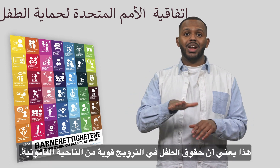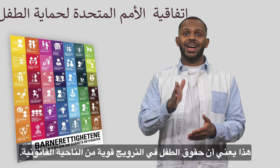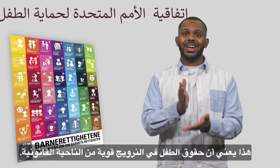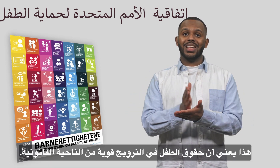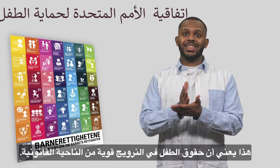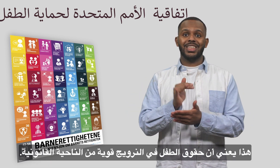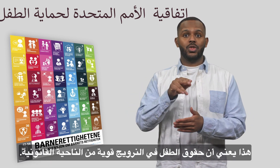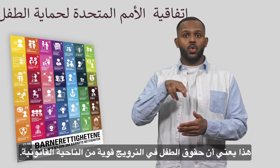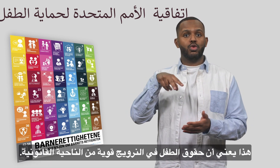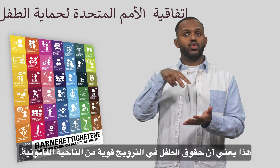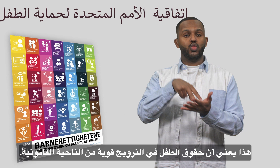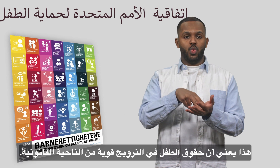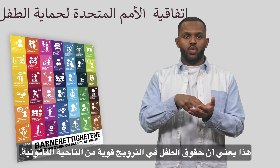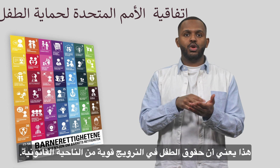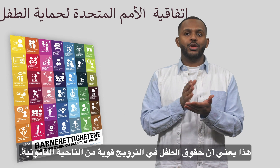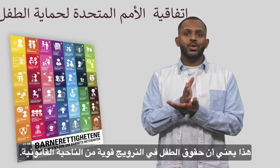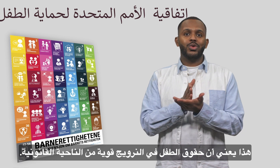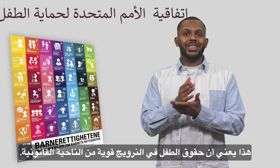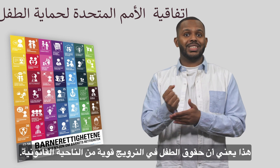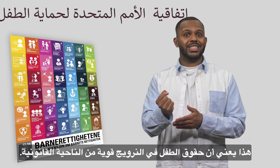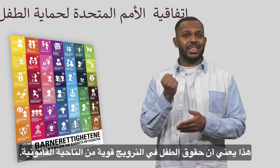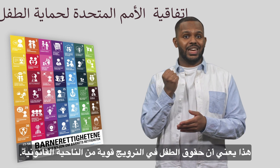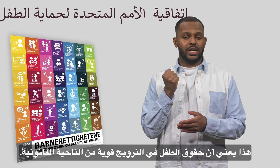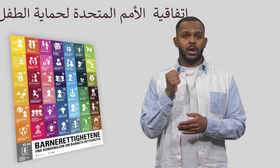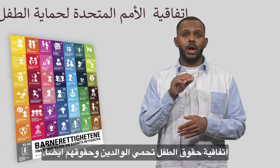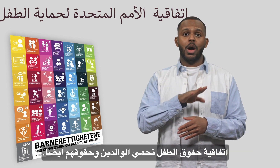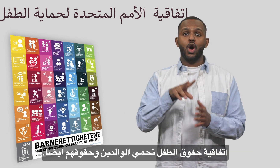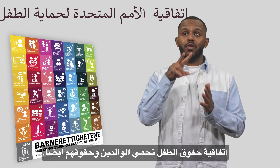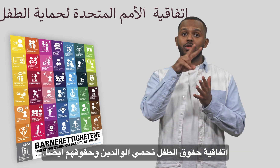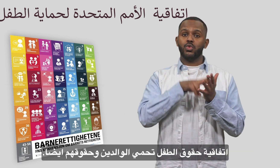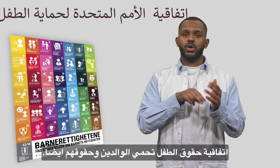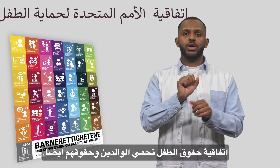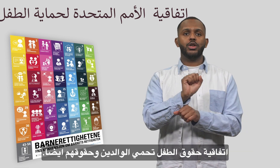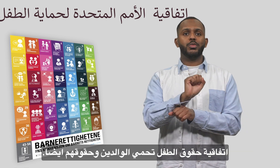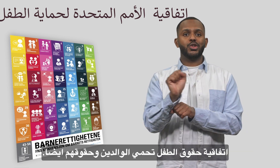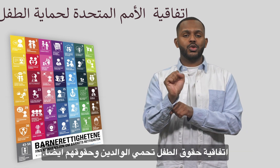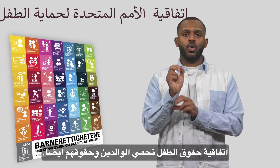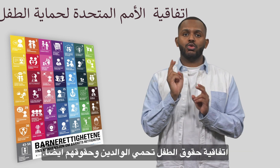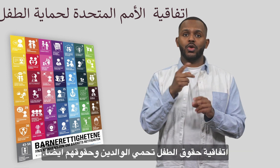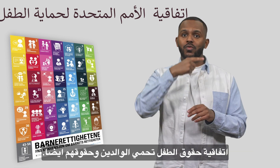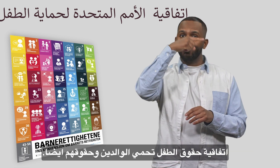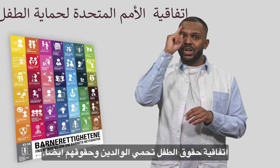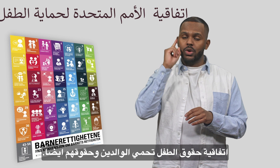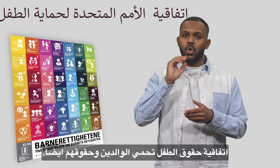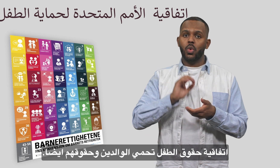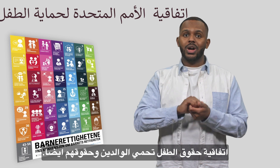هذا يعني أن حقوق الطفل في النرويج قوية من الناحية القانونية. اتفاقية حقوق الطفل تحمي الوالدين وحقوقهم